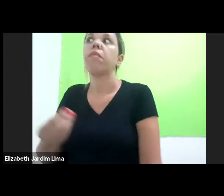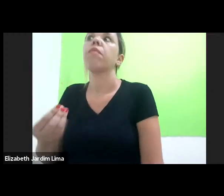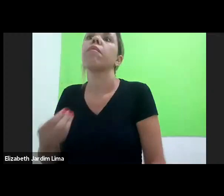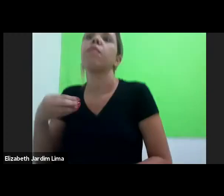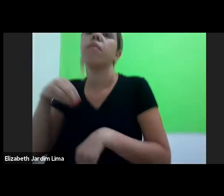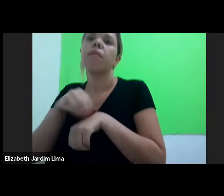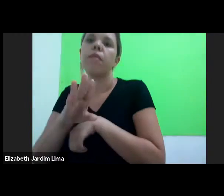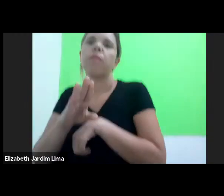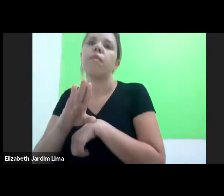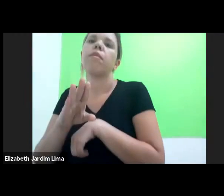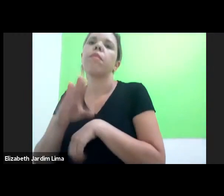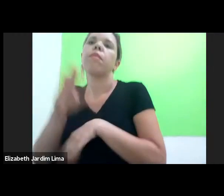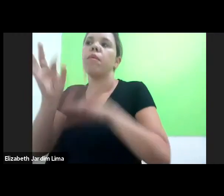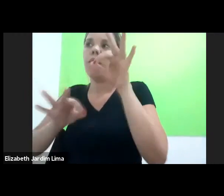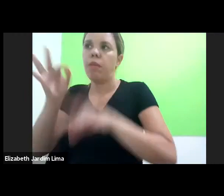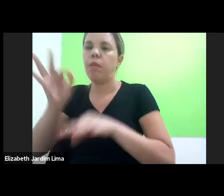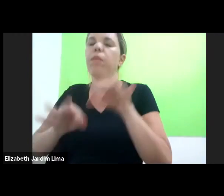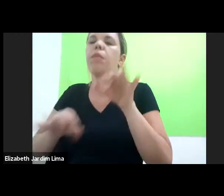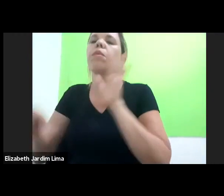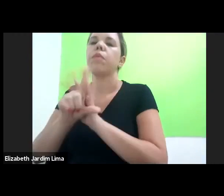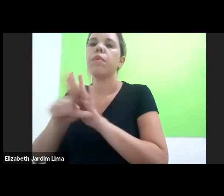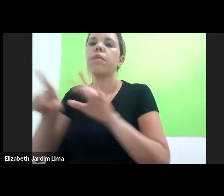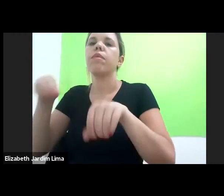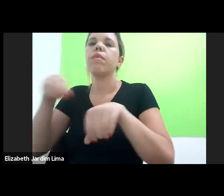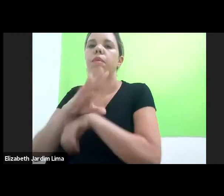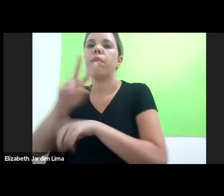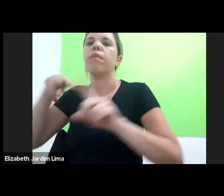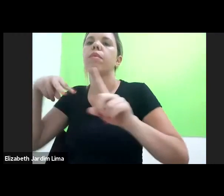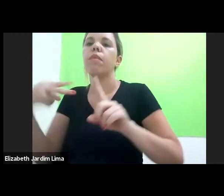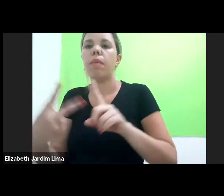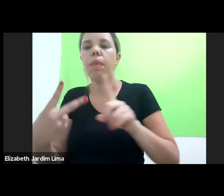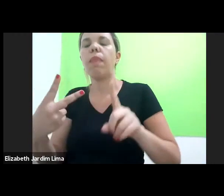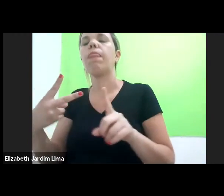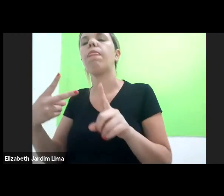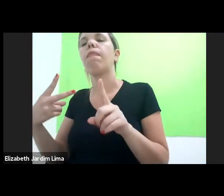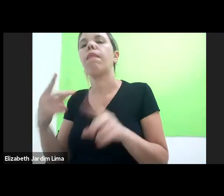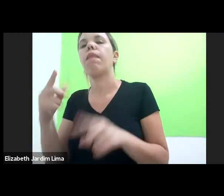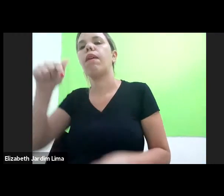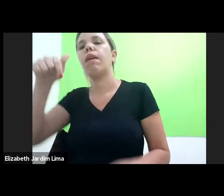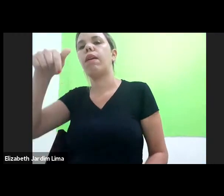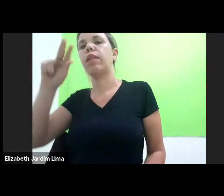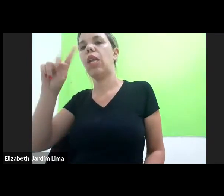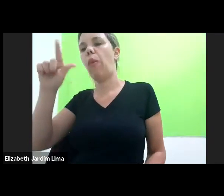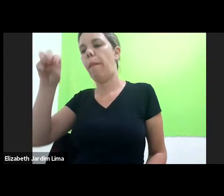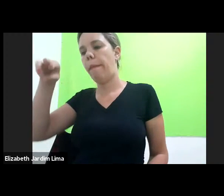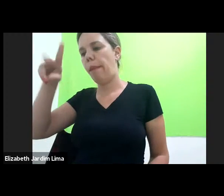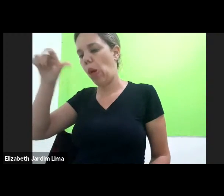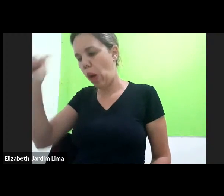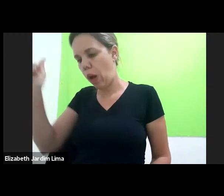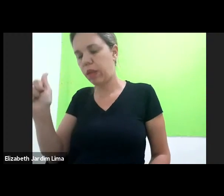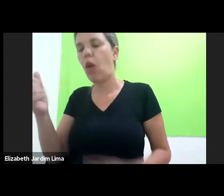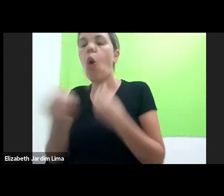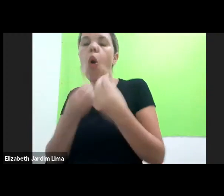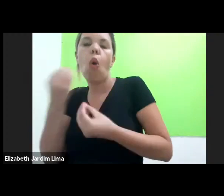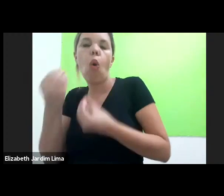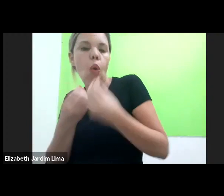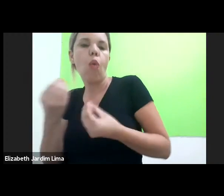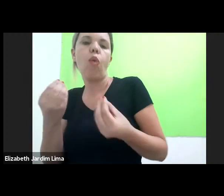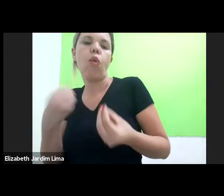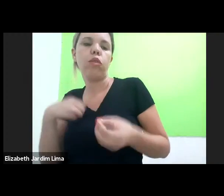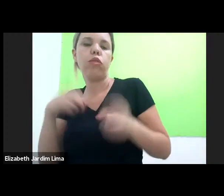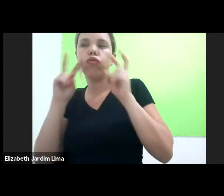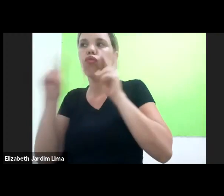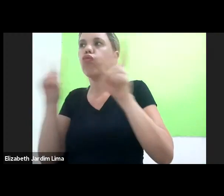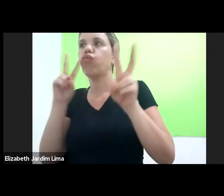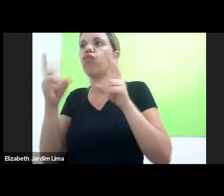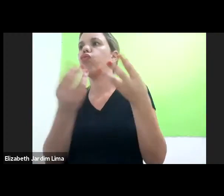para o judiciário a perspectiva quilombola da forma que ela deve ser. Porque a gente vê muito